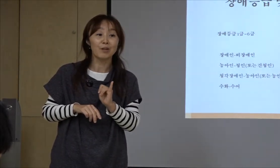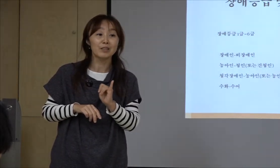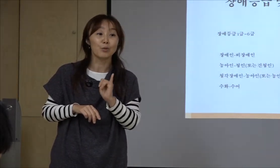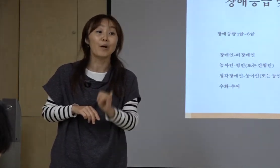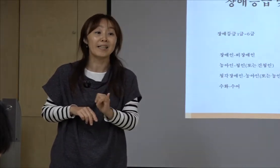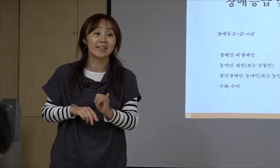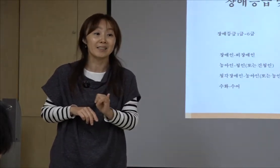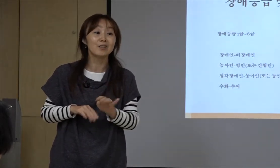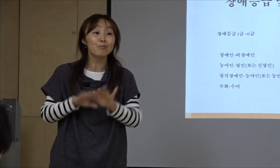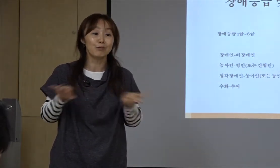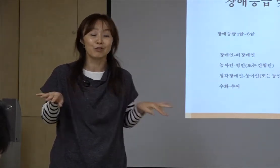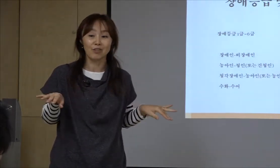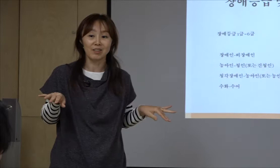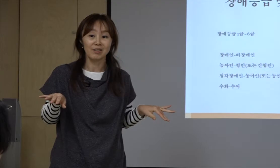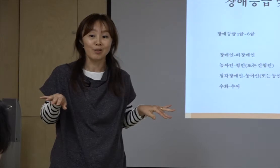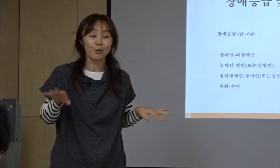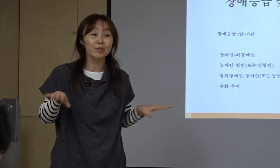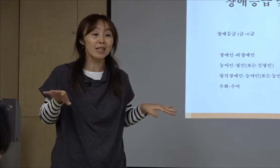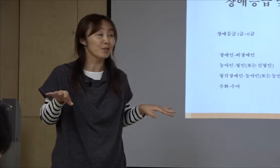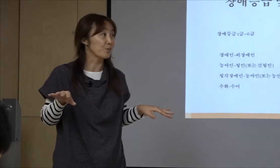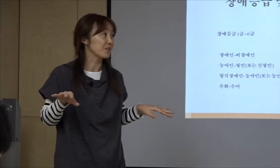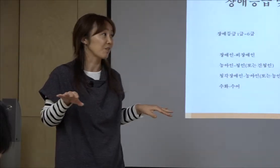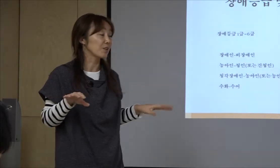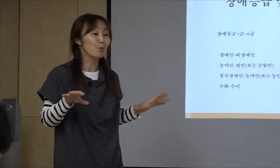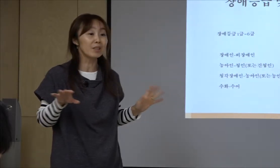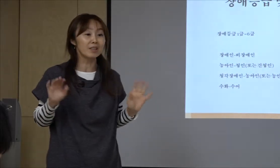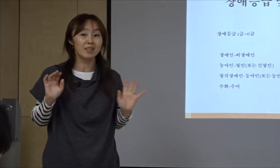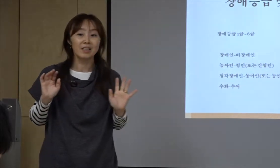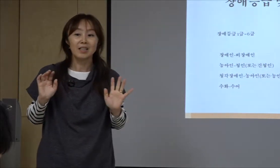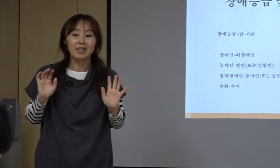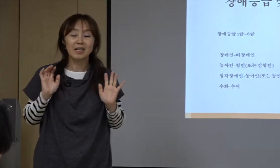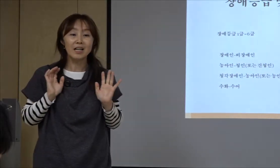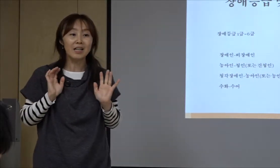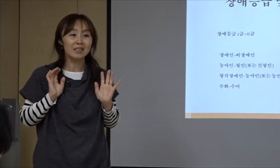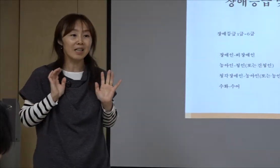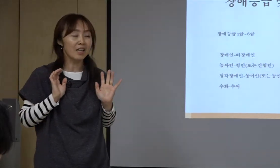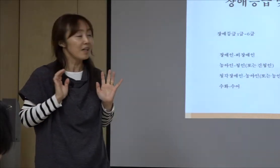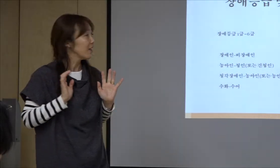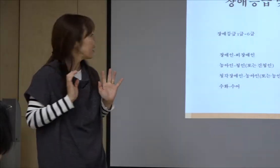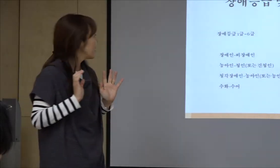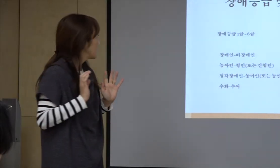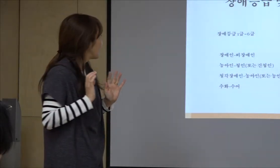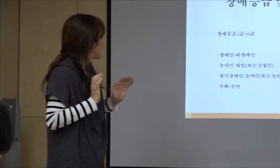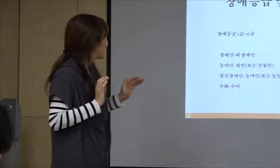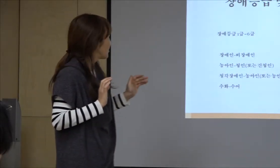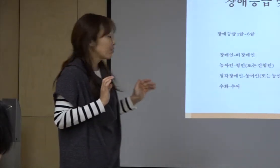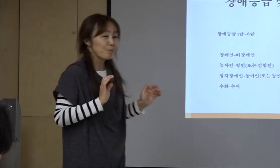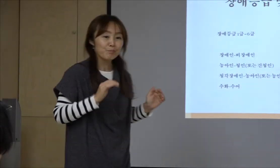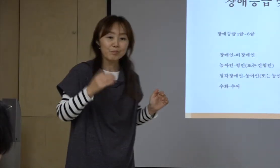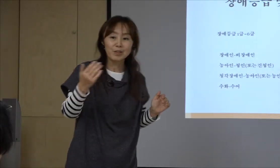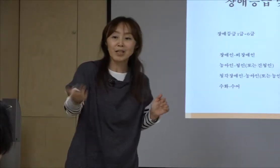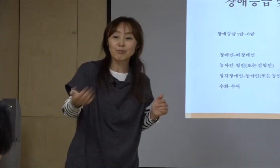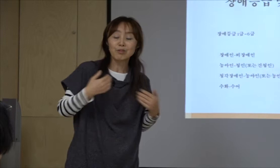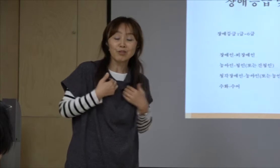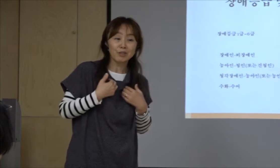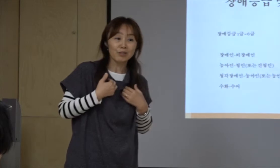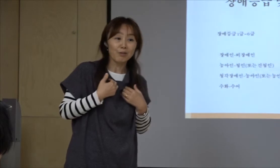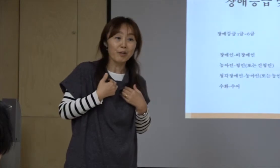사용하는 농아인 그런 분류인 거예요. 그 차이가 좀 있어요. 그러니까 농인들이 생각하기에 이왕 불려지는